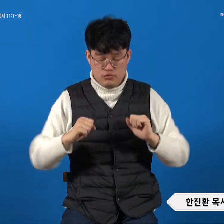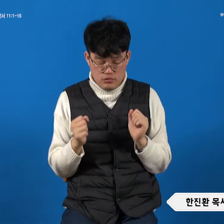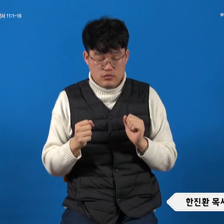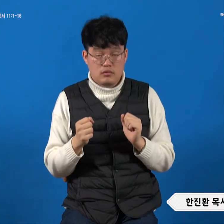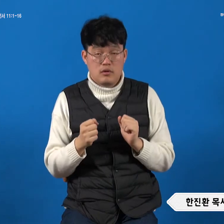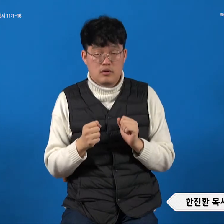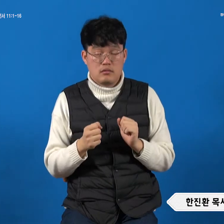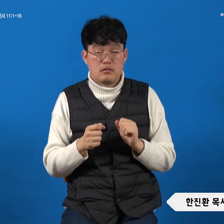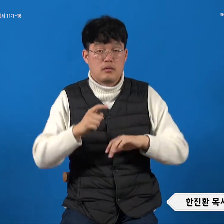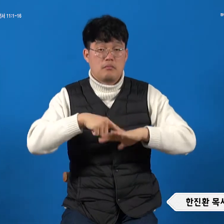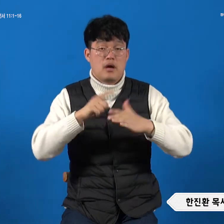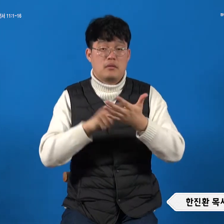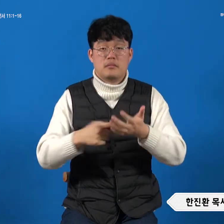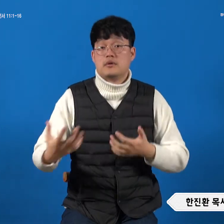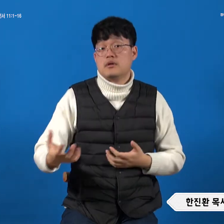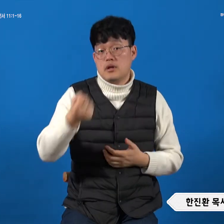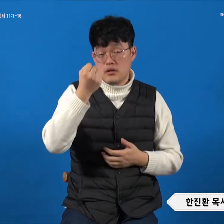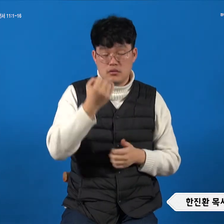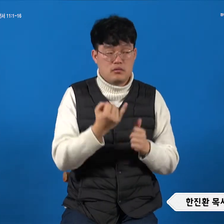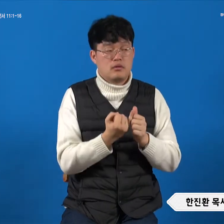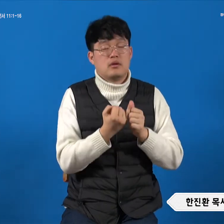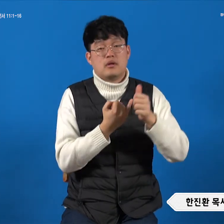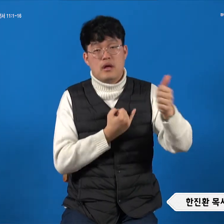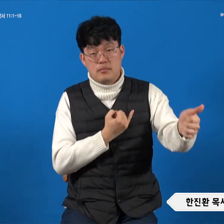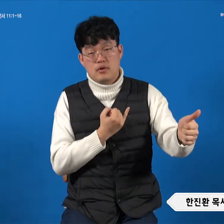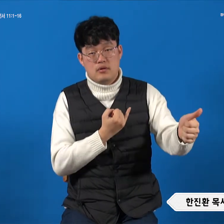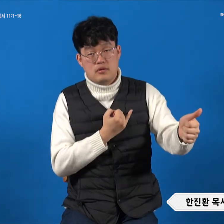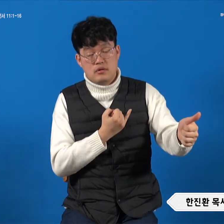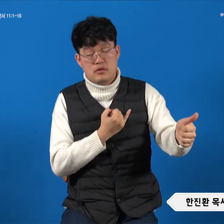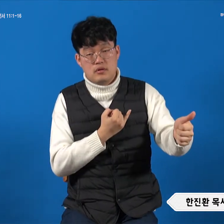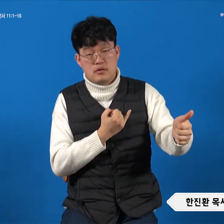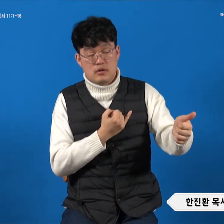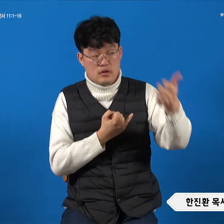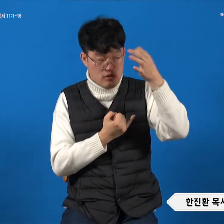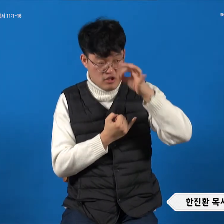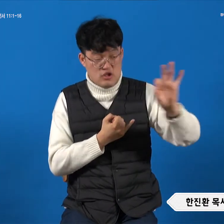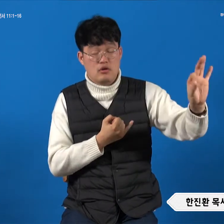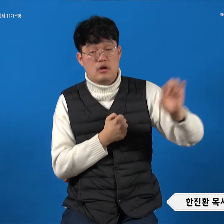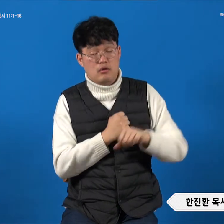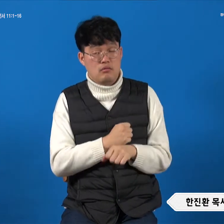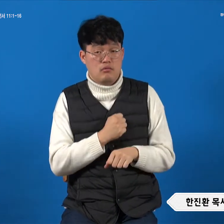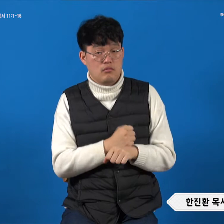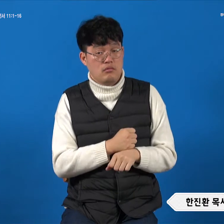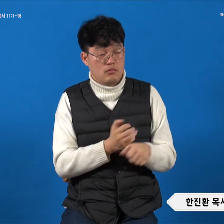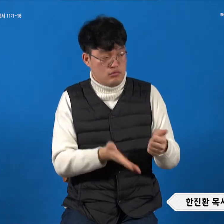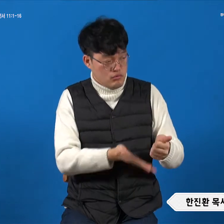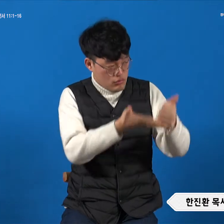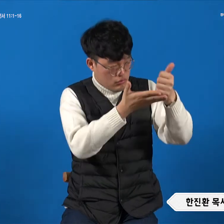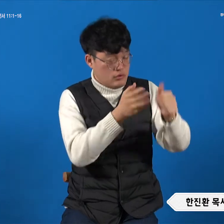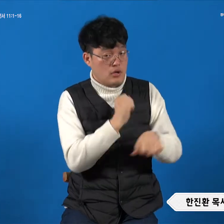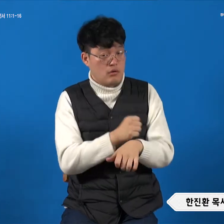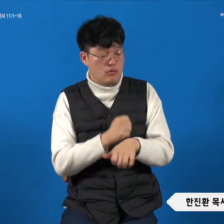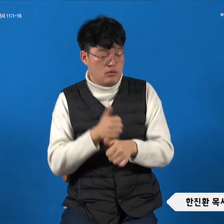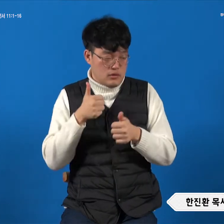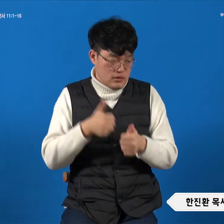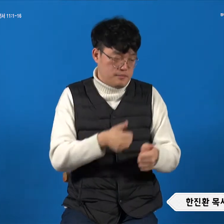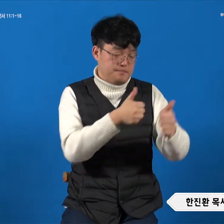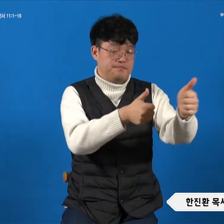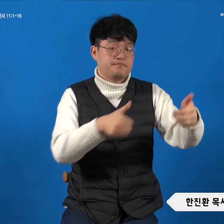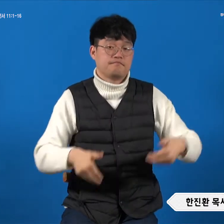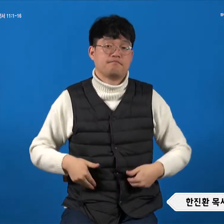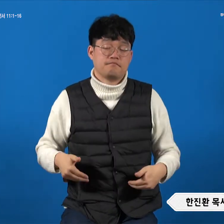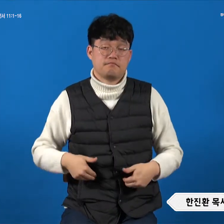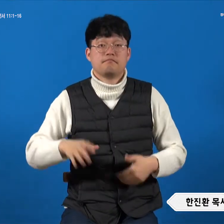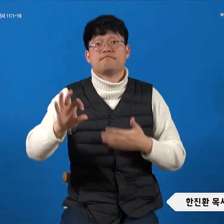말씀에 순종하는 그런 마음으로 남편을 그 위치를 인정하고 존중하고